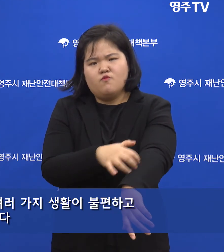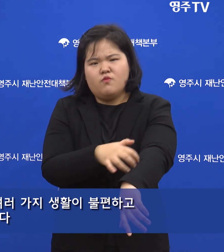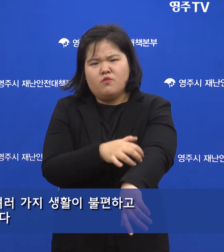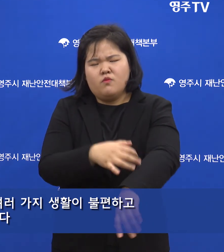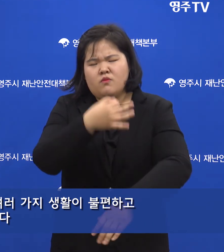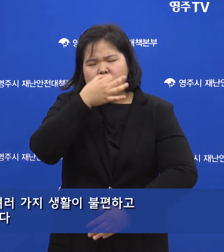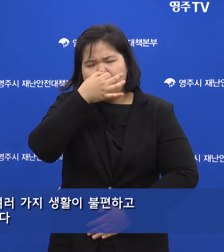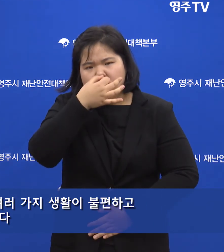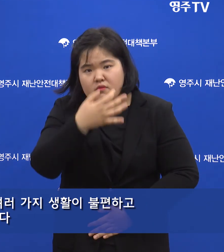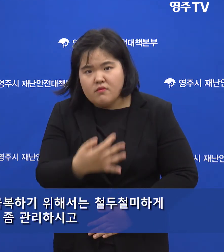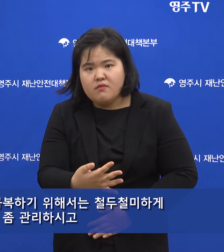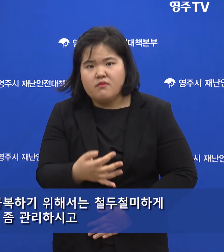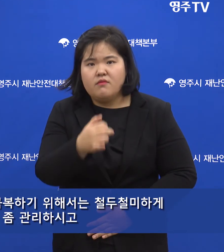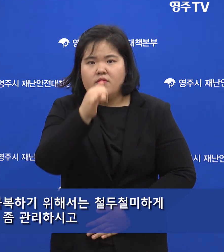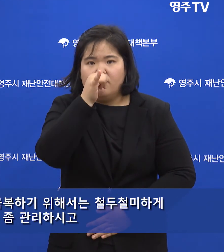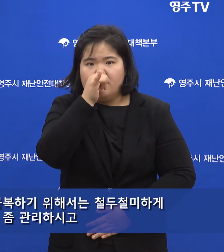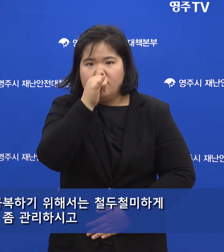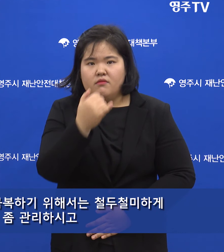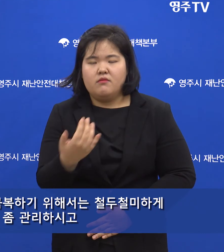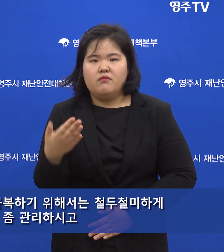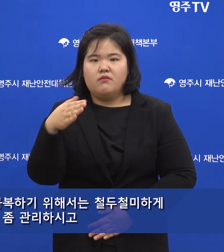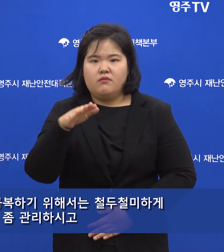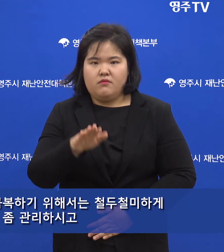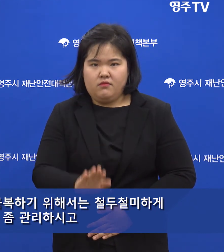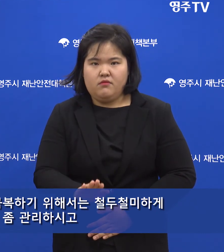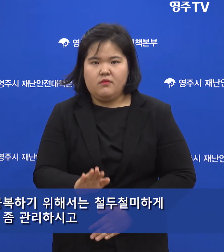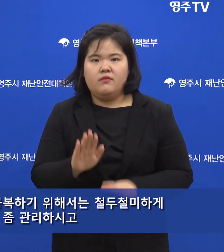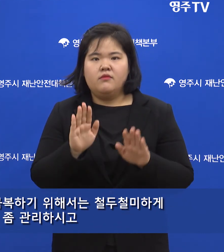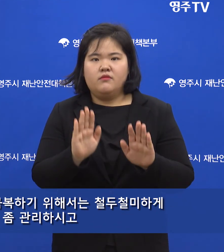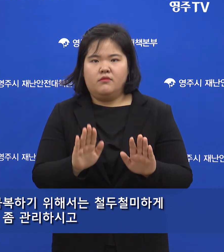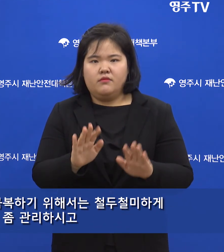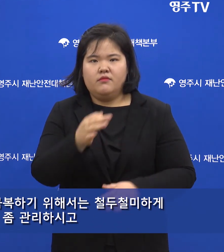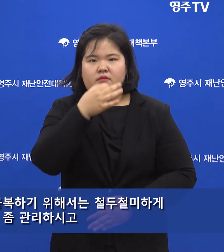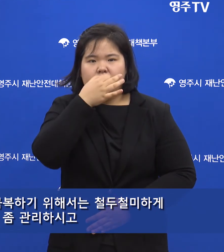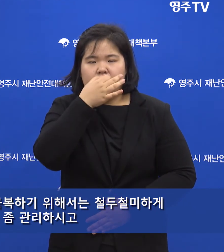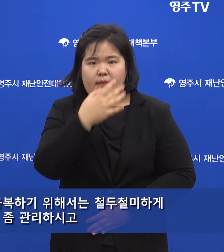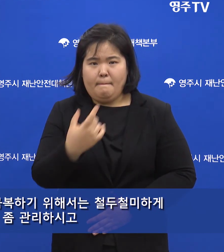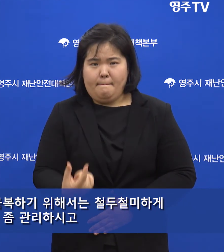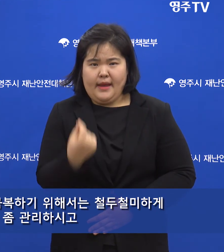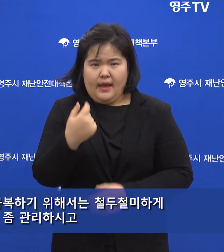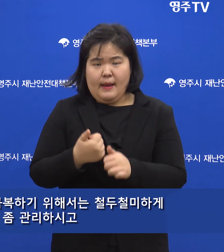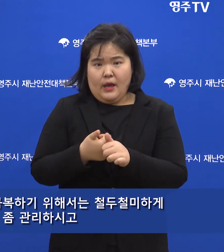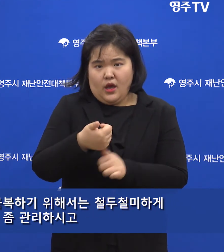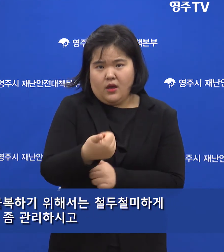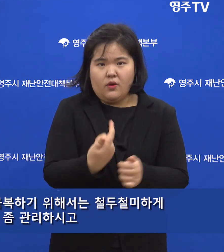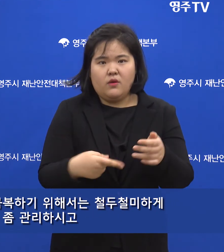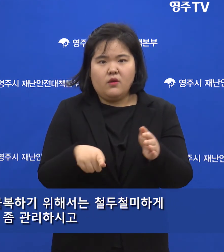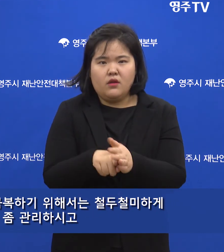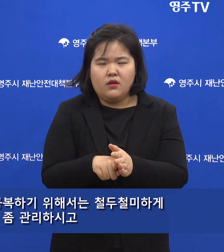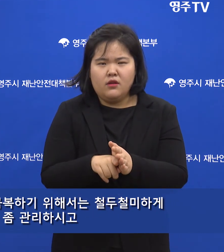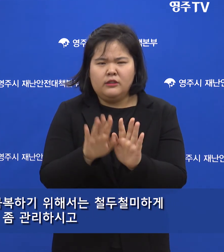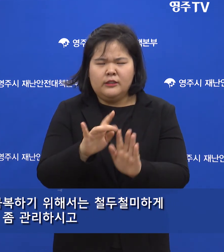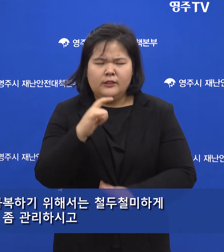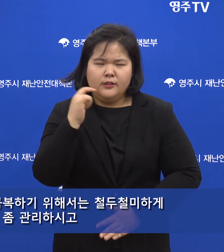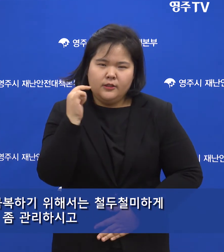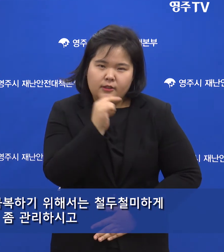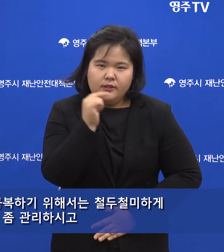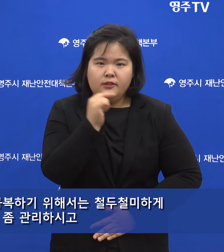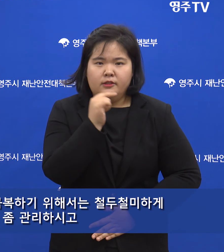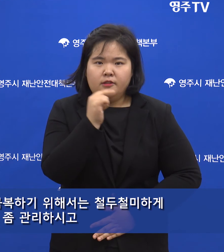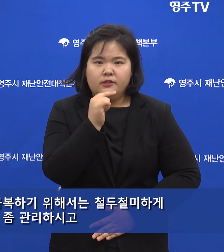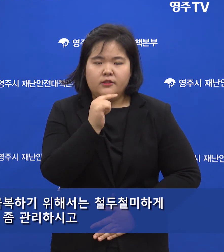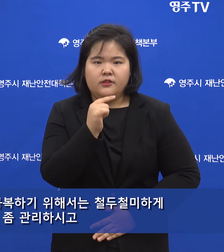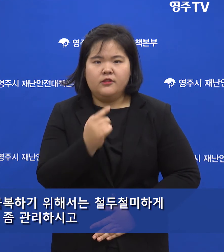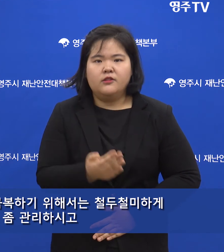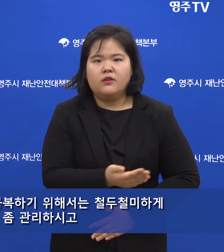어려움이 발생하고 있습니다. 그러나 우리가 이 어려움을 빨리 극복하기 위해서는 정말 철두철미하게